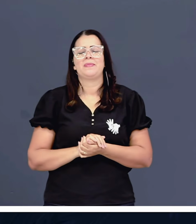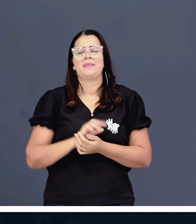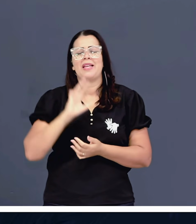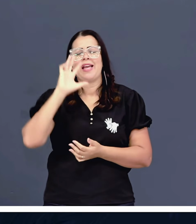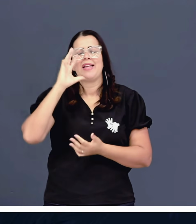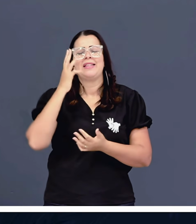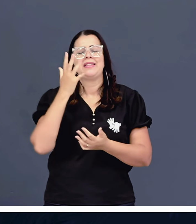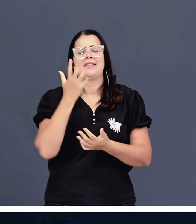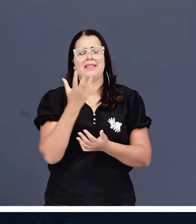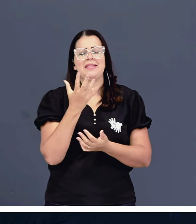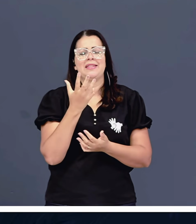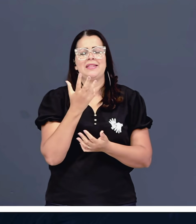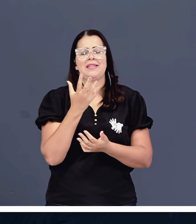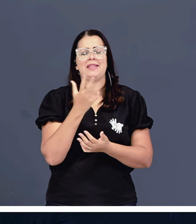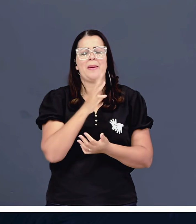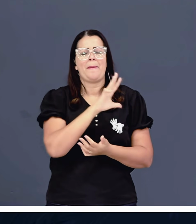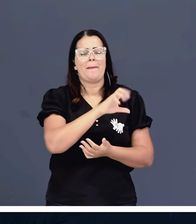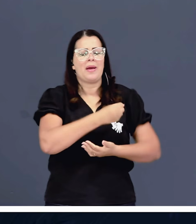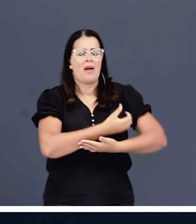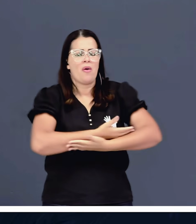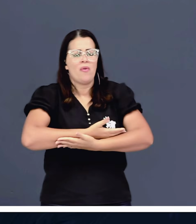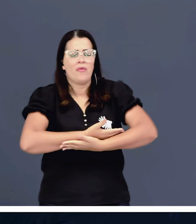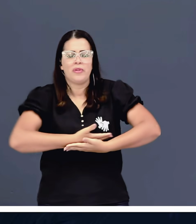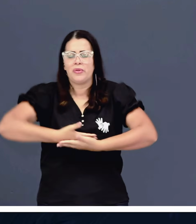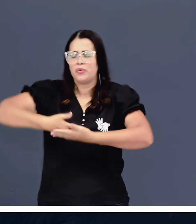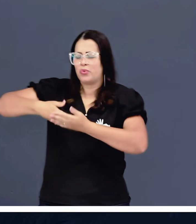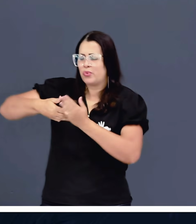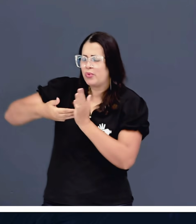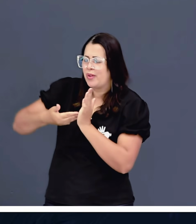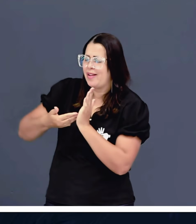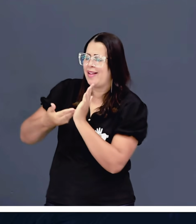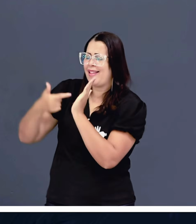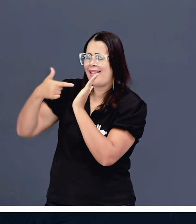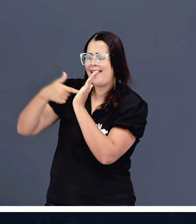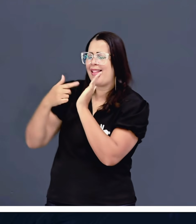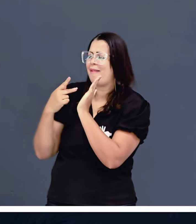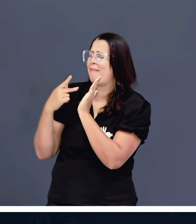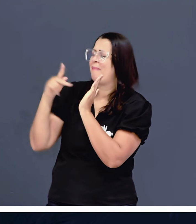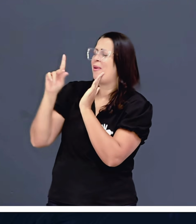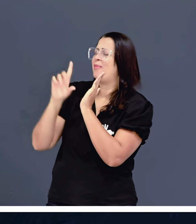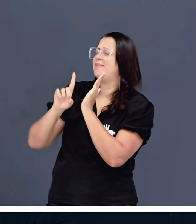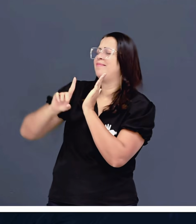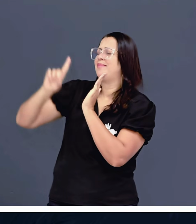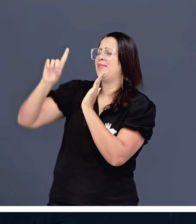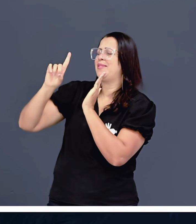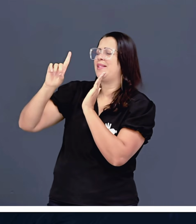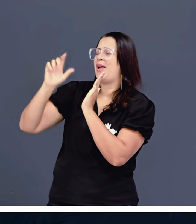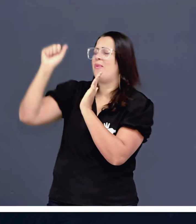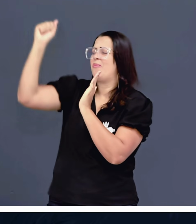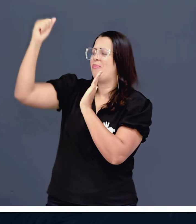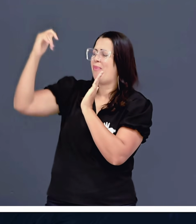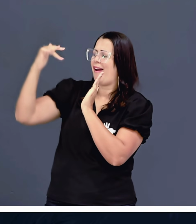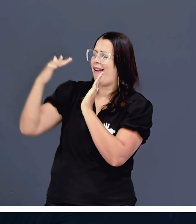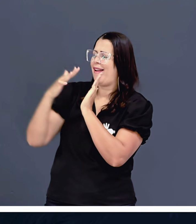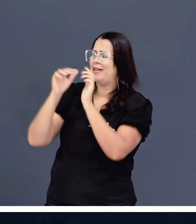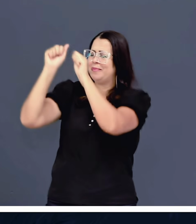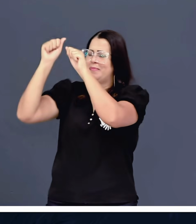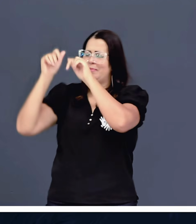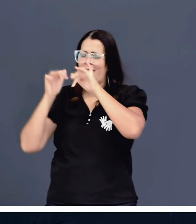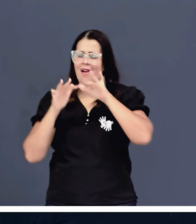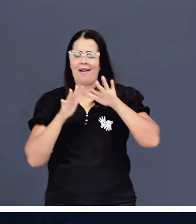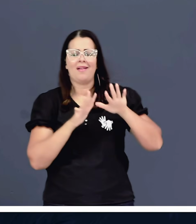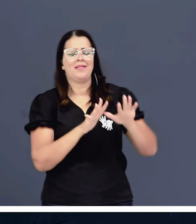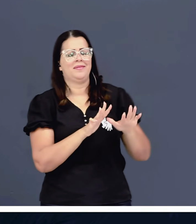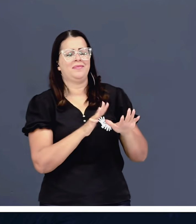decidem deliberadamente trazer o filho ao altar do Senhor, dizendo que ele te pertence. Abençoe-os. Declaramos